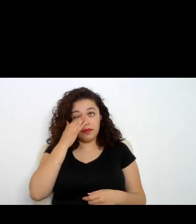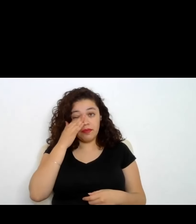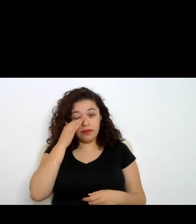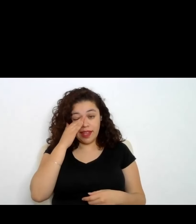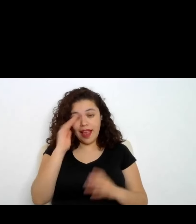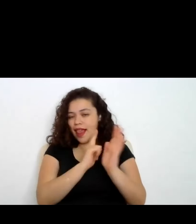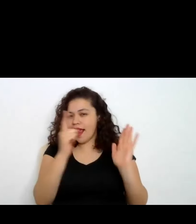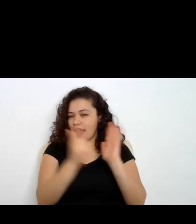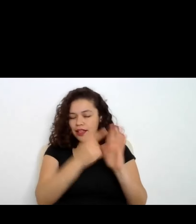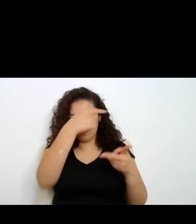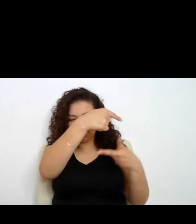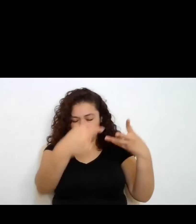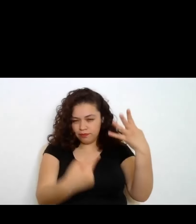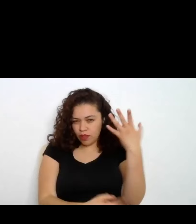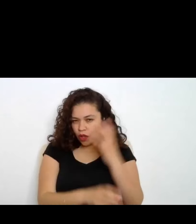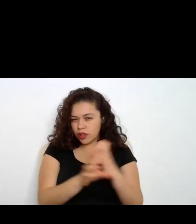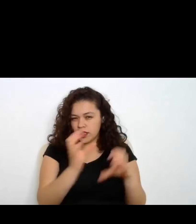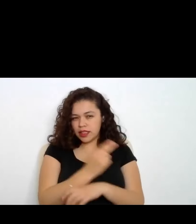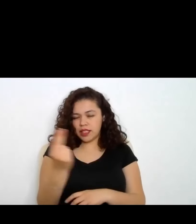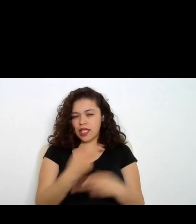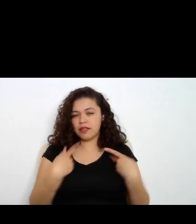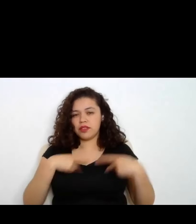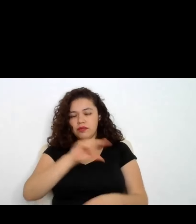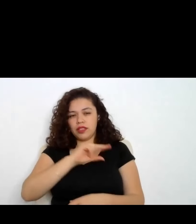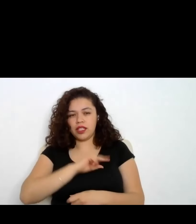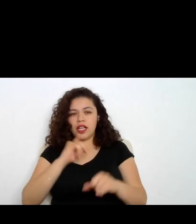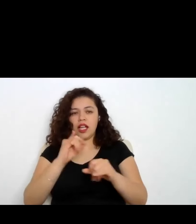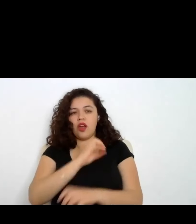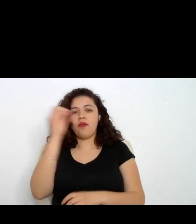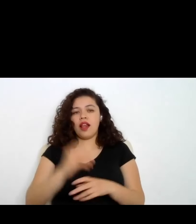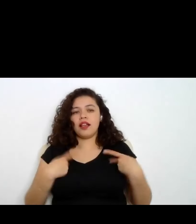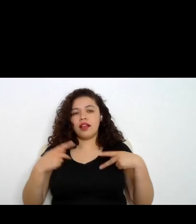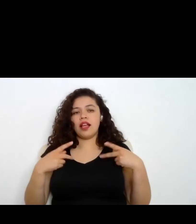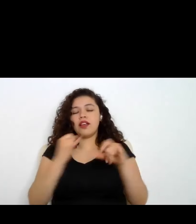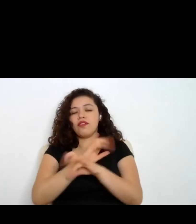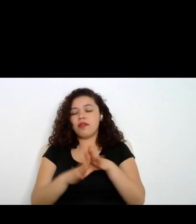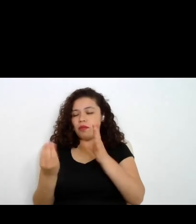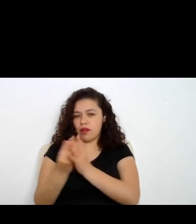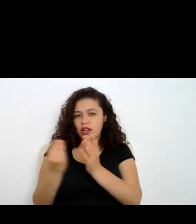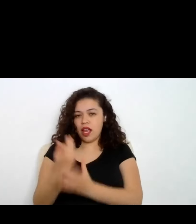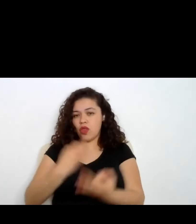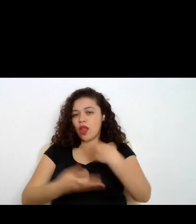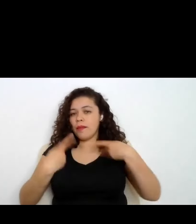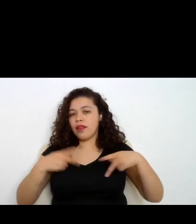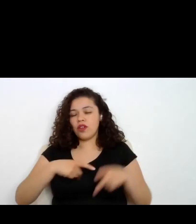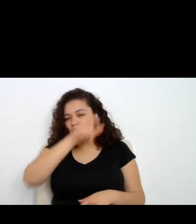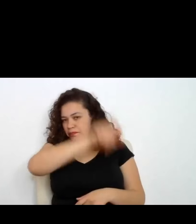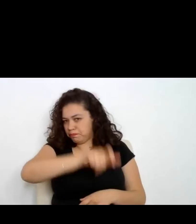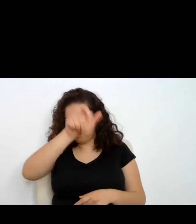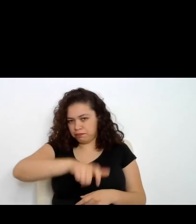los particulares están obligados a proteger los datos personales de todas las personas físicas de